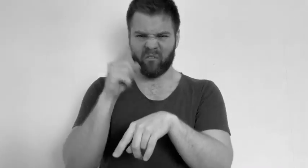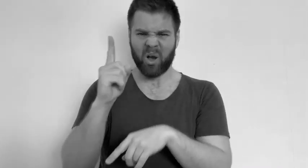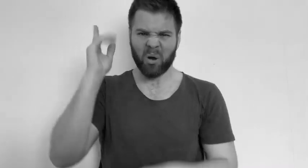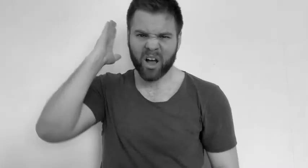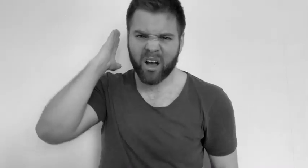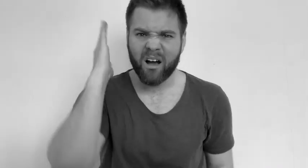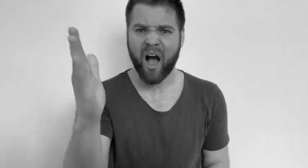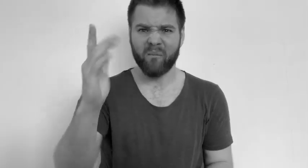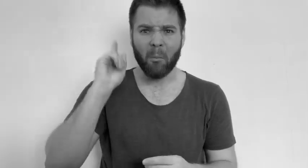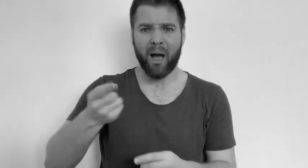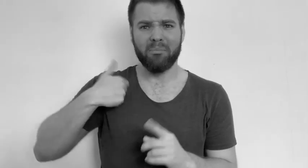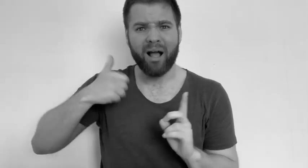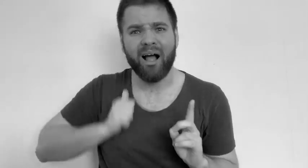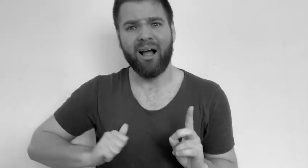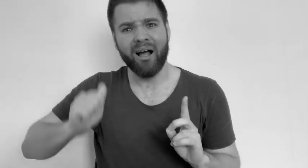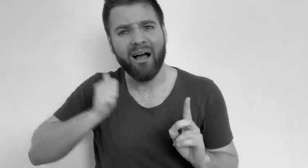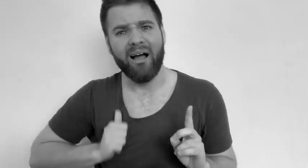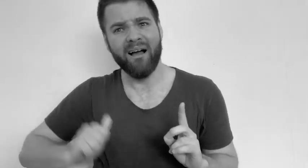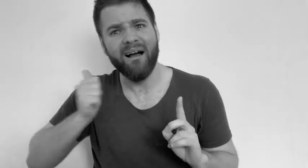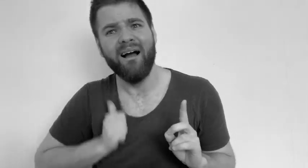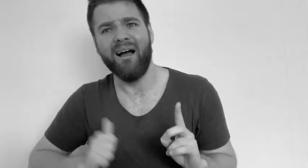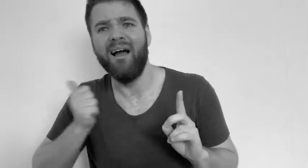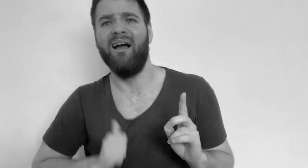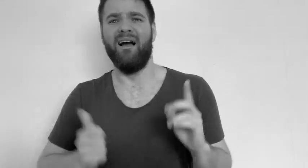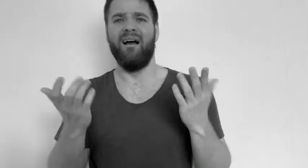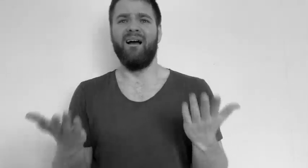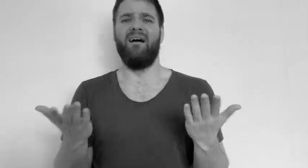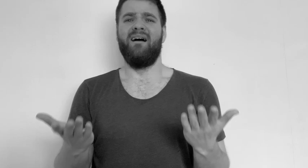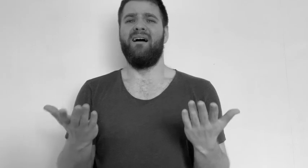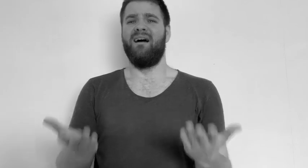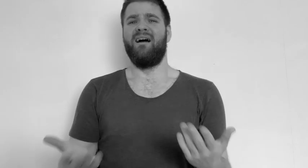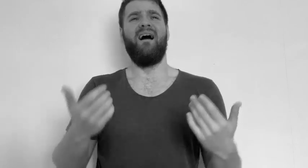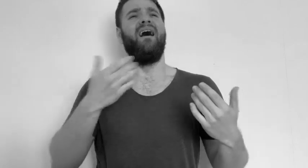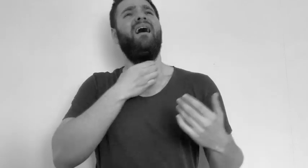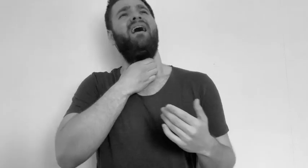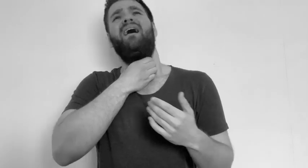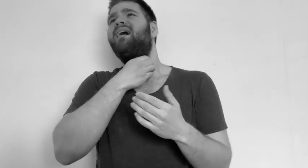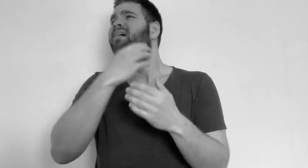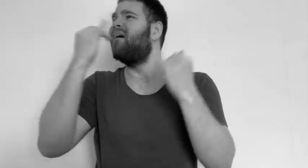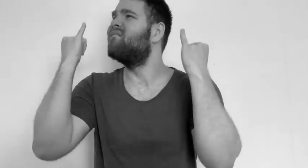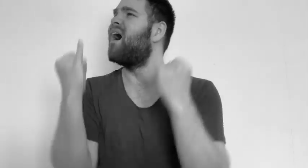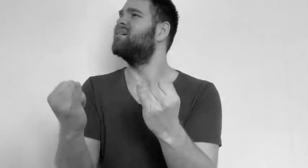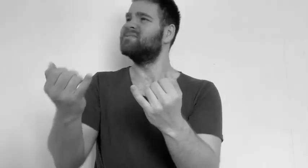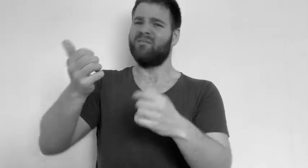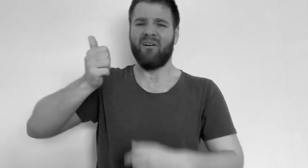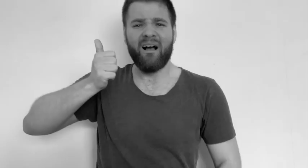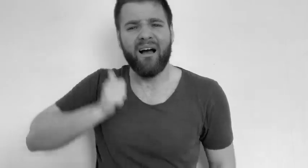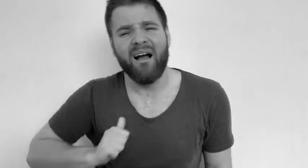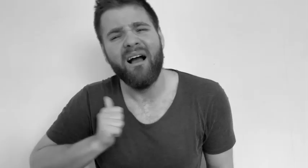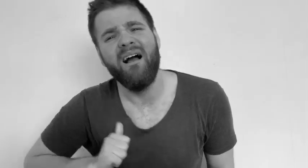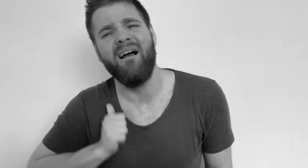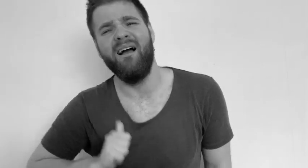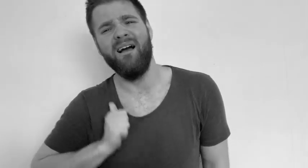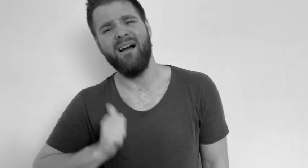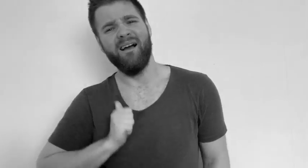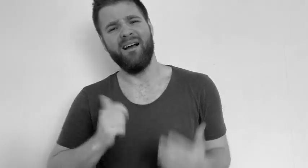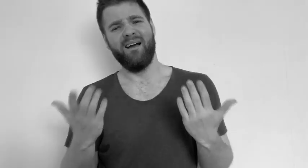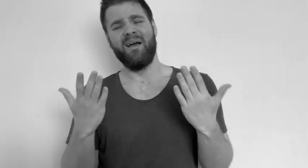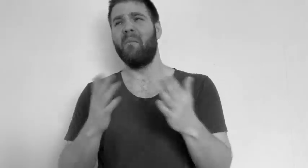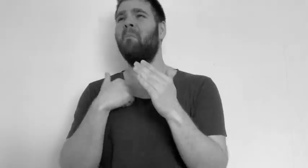et igavesti pean taluma ma seda häda, seda häda ja viletsust häda. keegi mu palveid ei